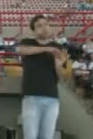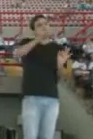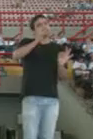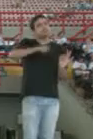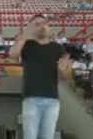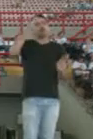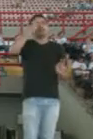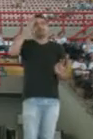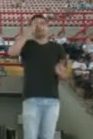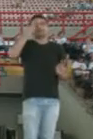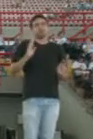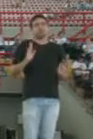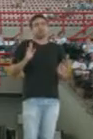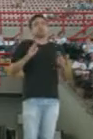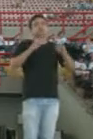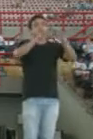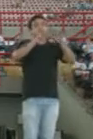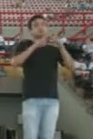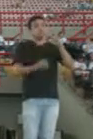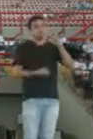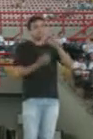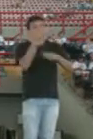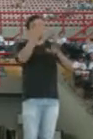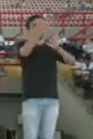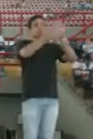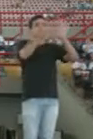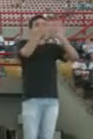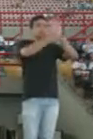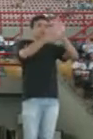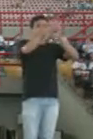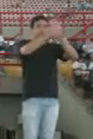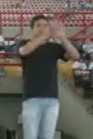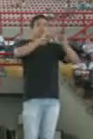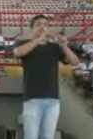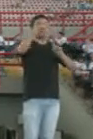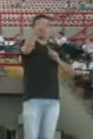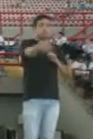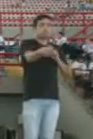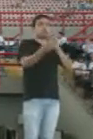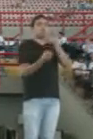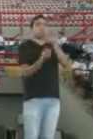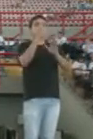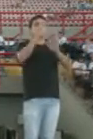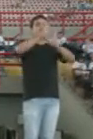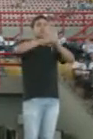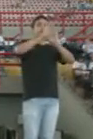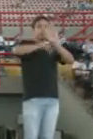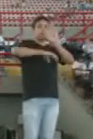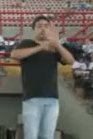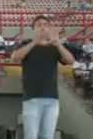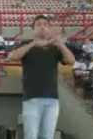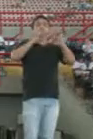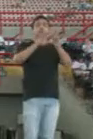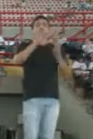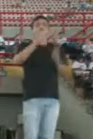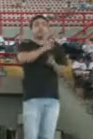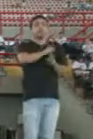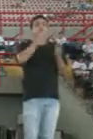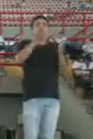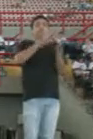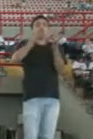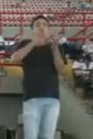para entender, formaram um dia o texto, que então se chamou capítulo, que amou outros